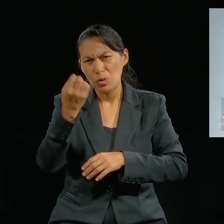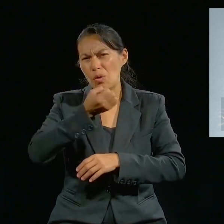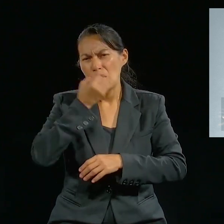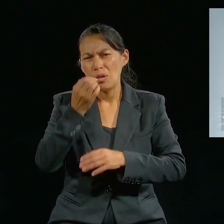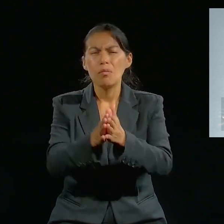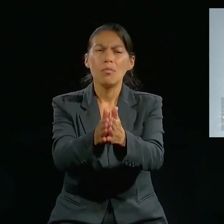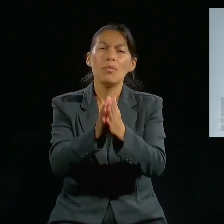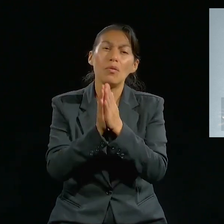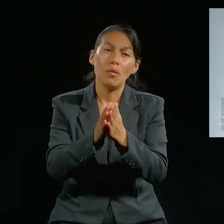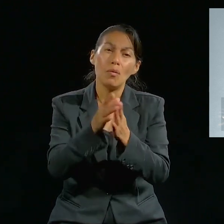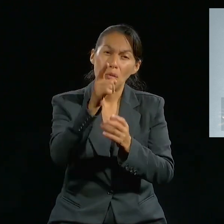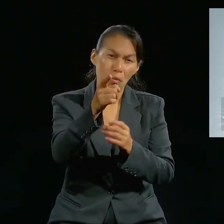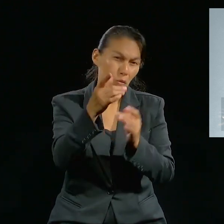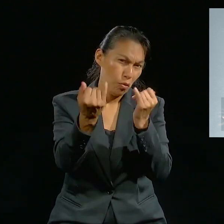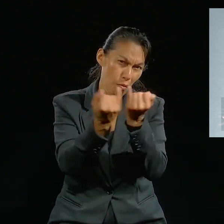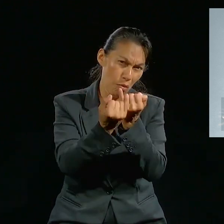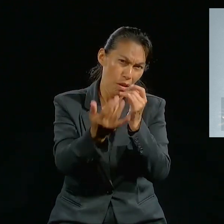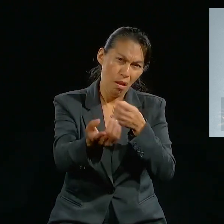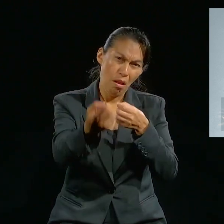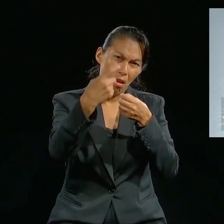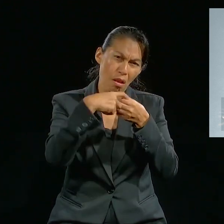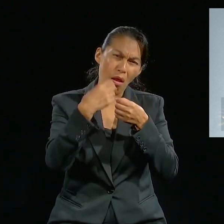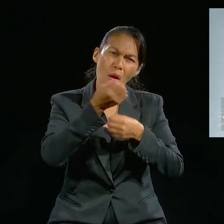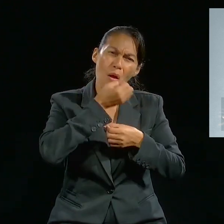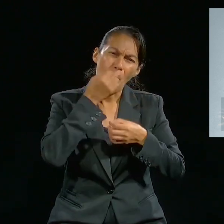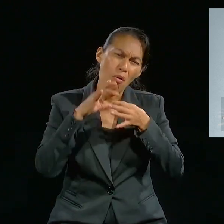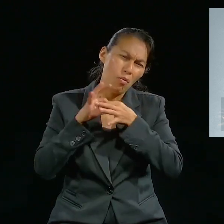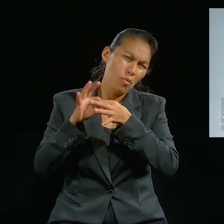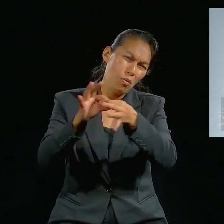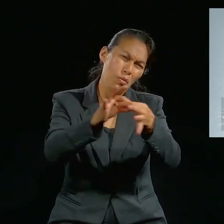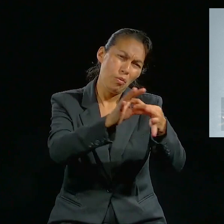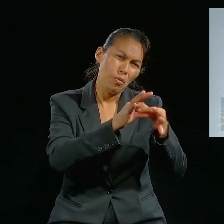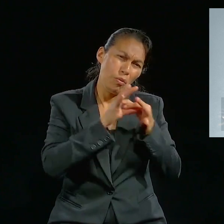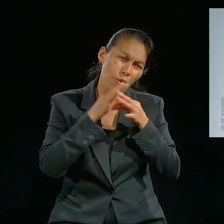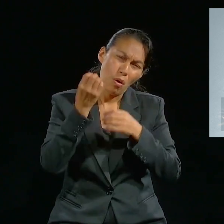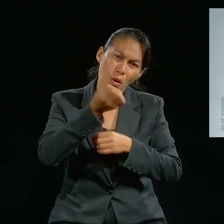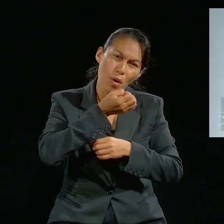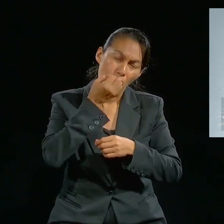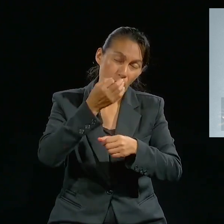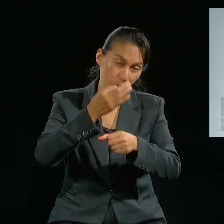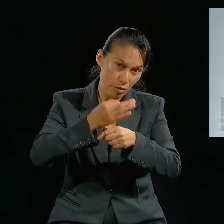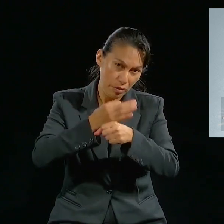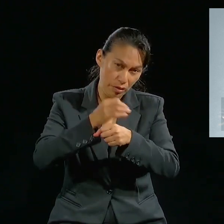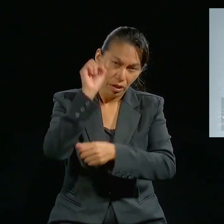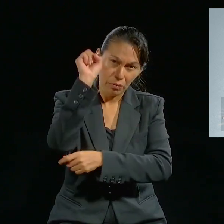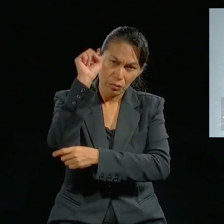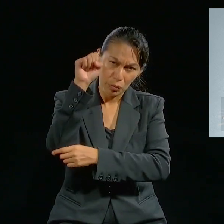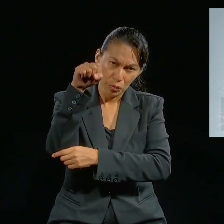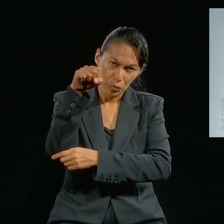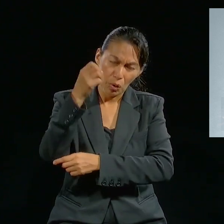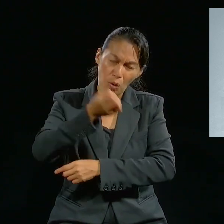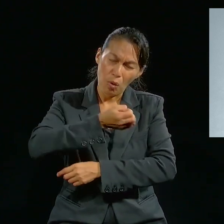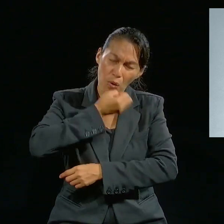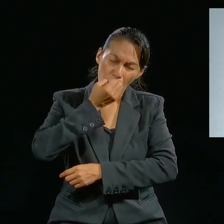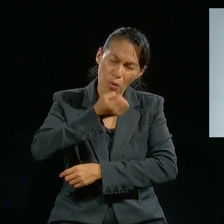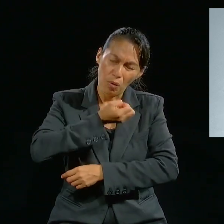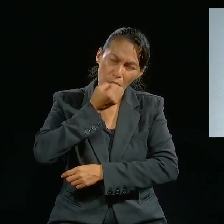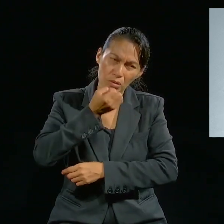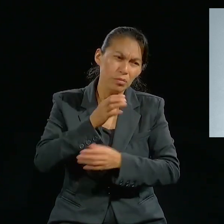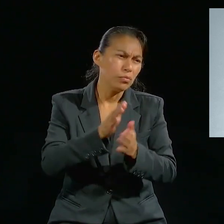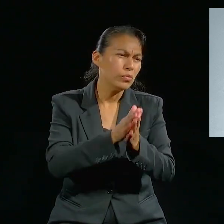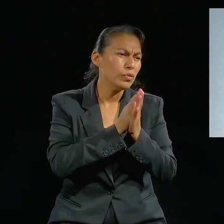únete a nosotros en oración inclina tu rostro en esta noche y oremos a Dios